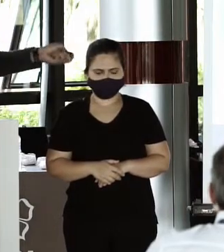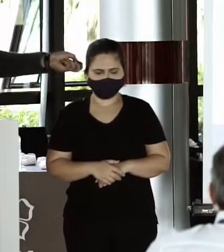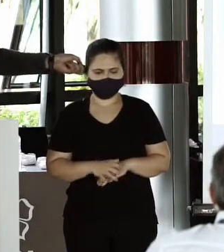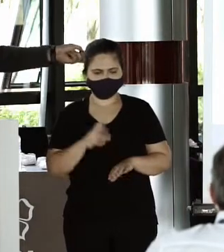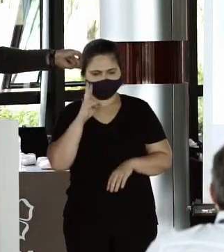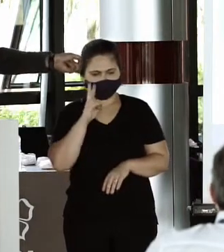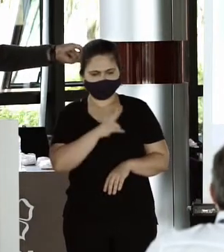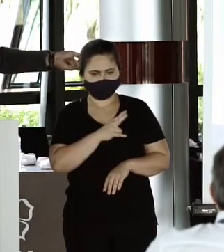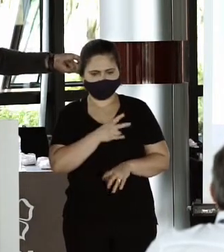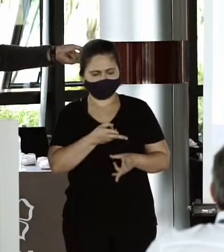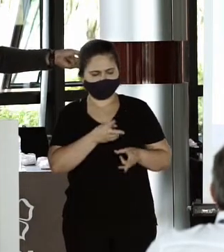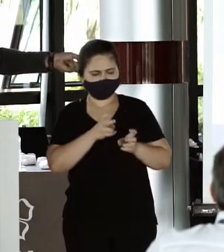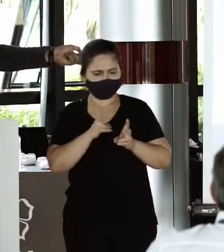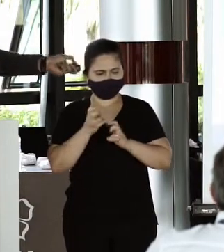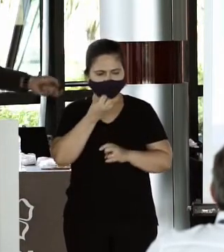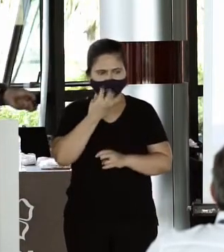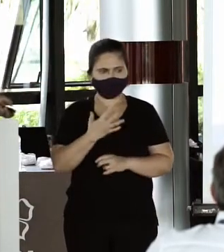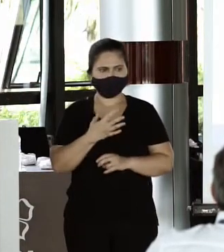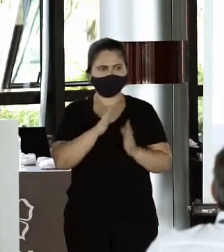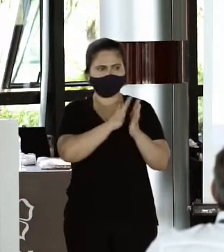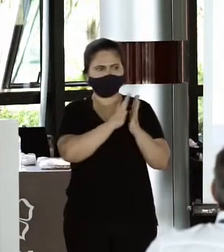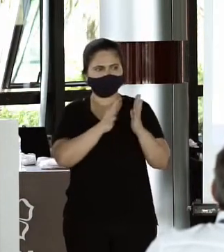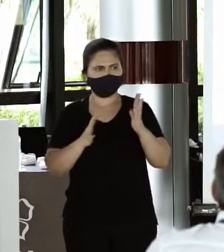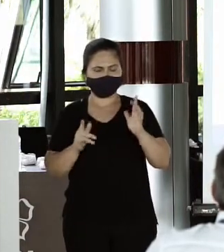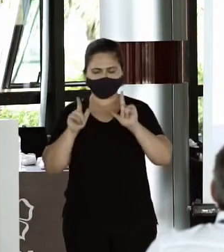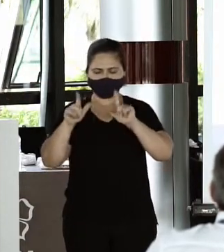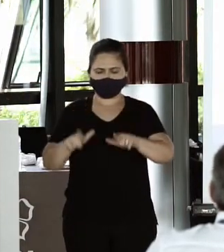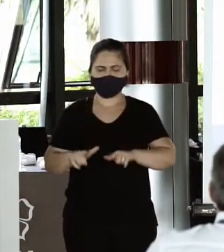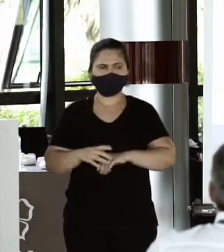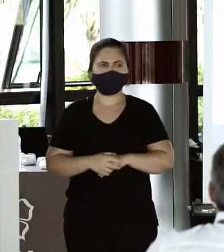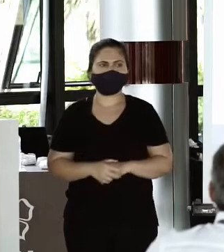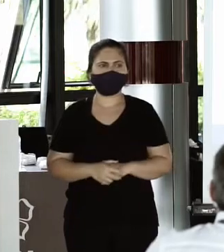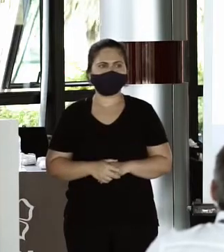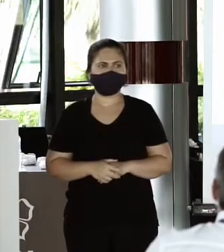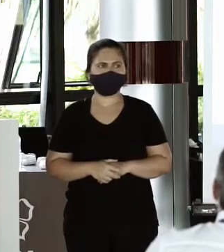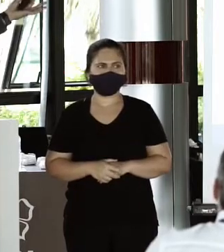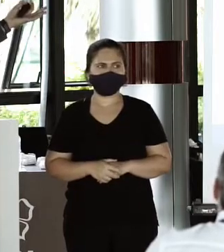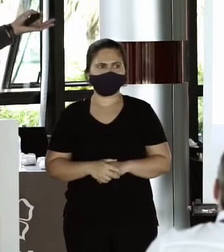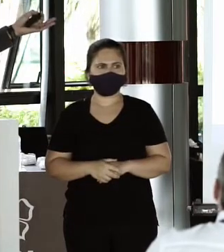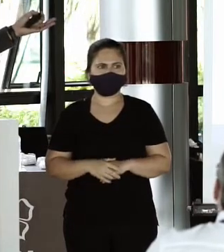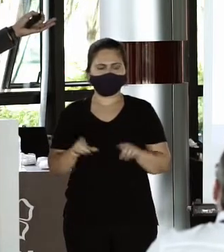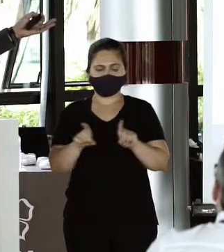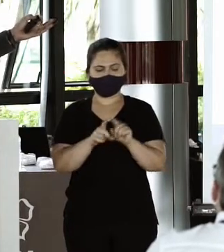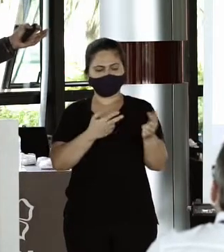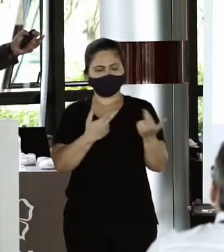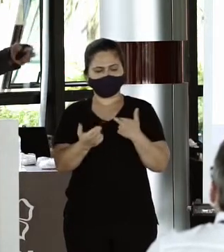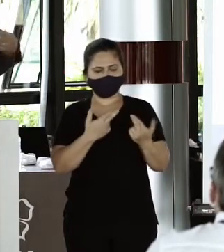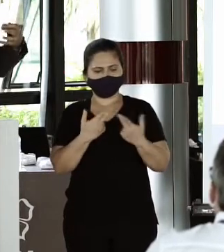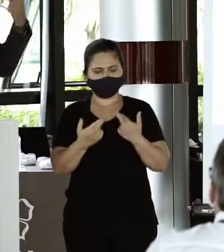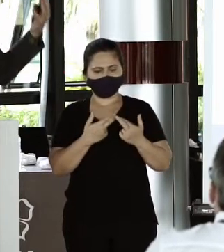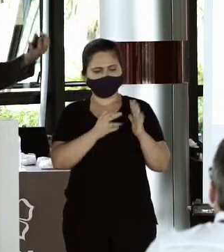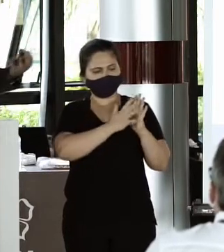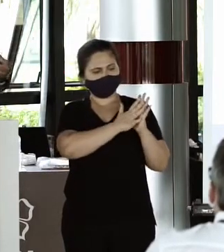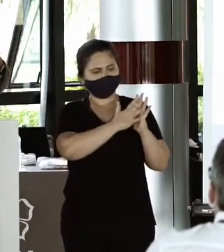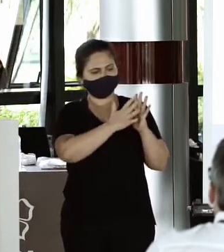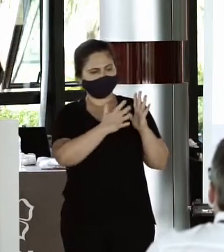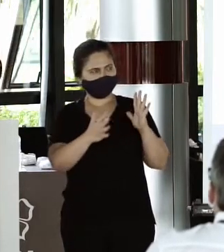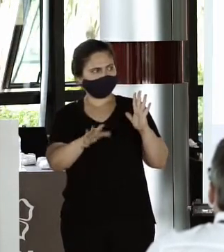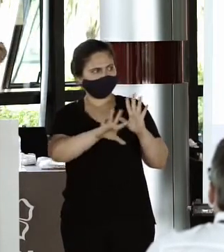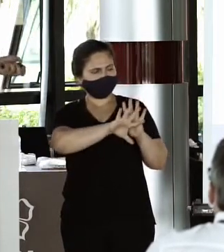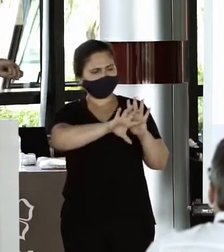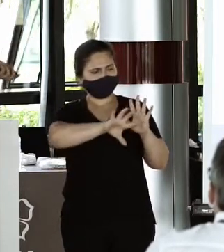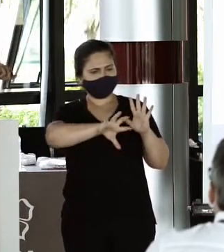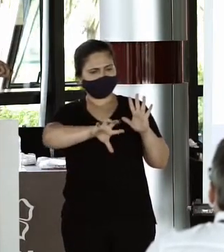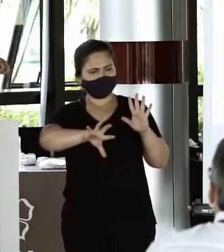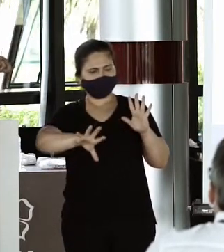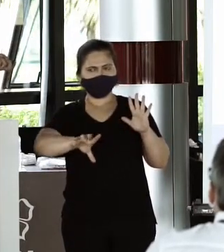Ali, ó. Então dá para perceber bem a reflexão do local. Tá? E com relação, pessoal, à reflexão, a radiação que